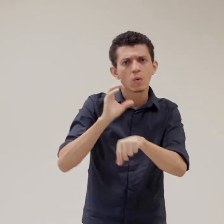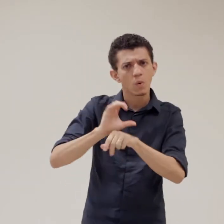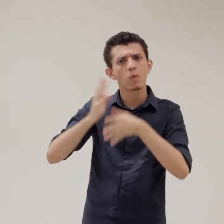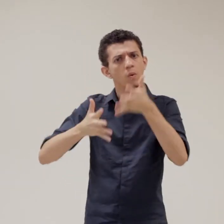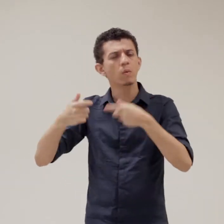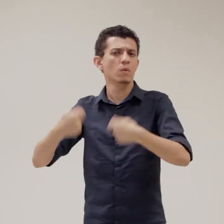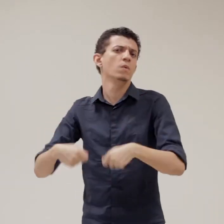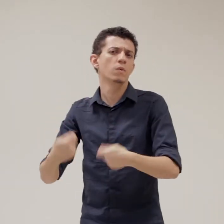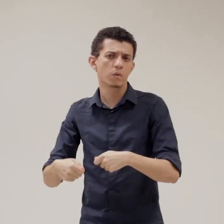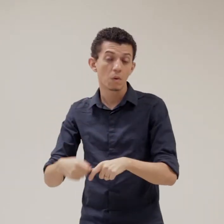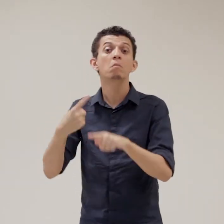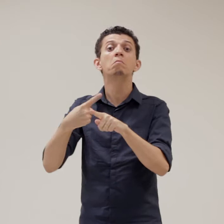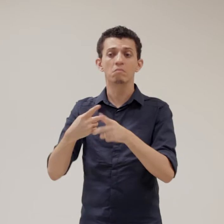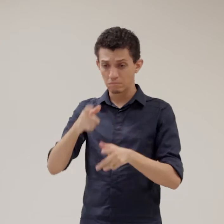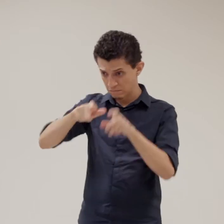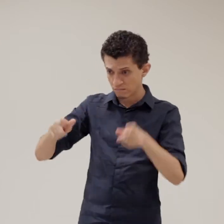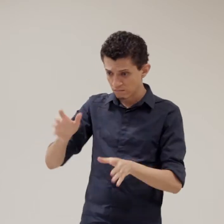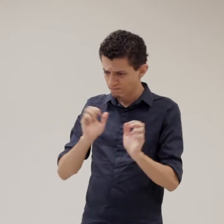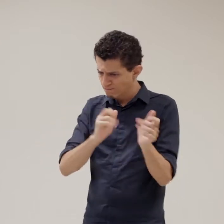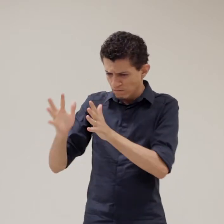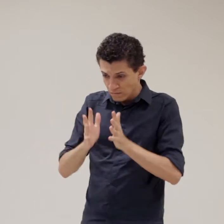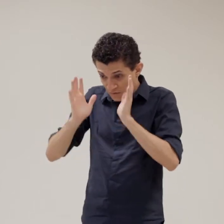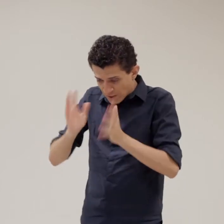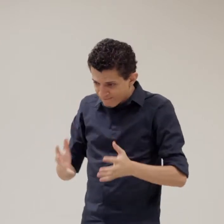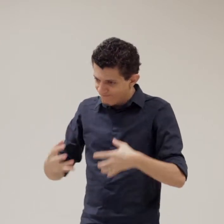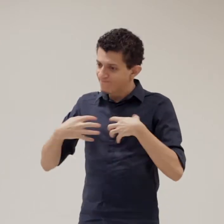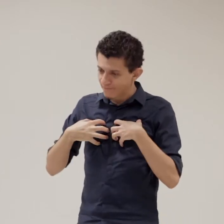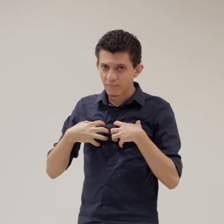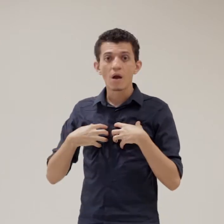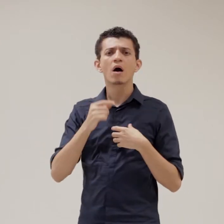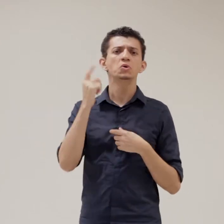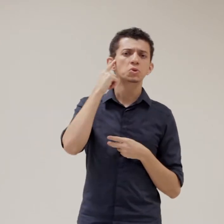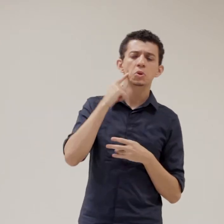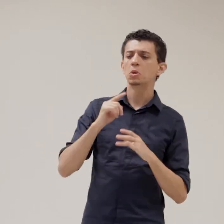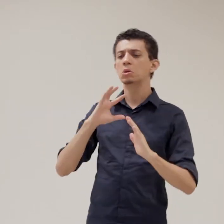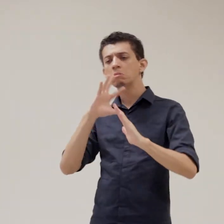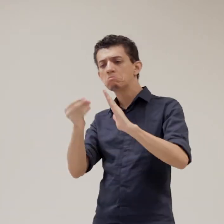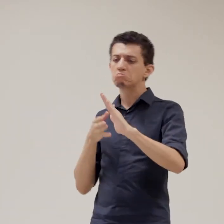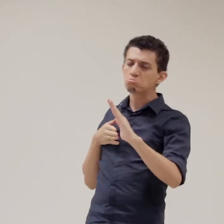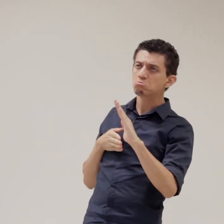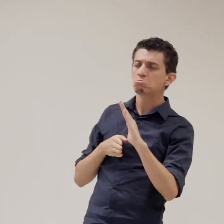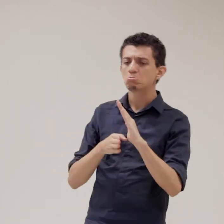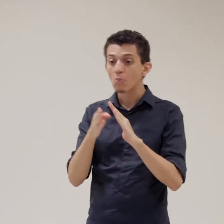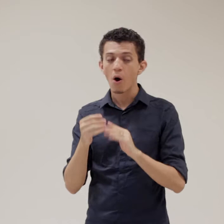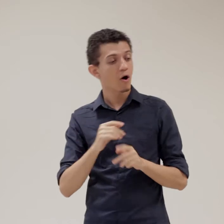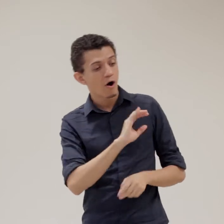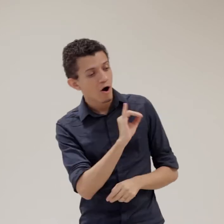igrejas. Assim, o surdo que chega como convidado pode ser recebido por pessoas capazes de se comunicar com ele, ainda